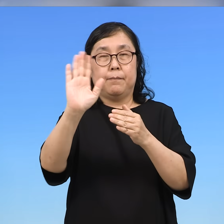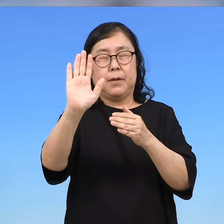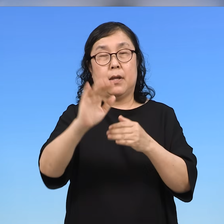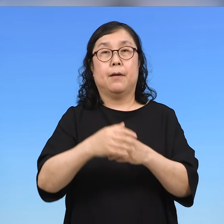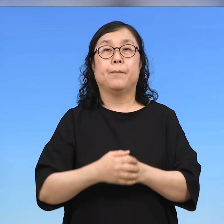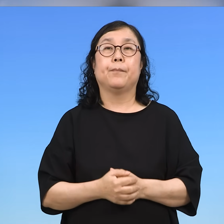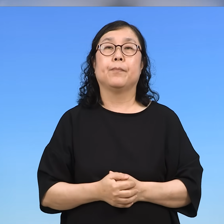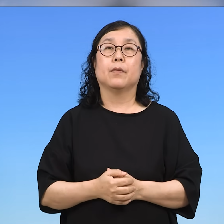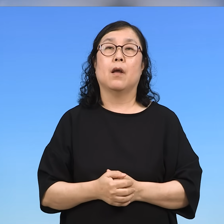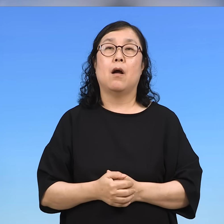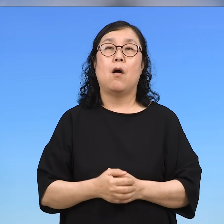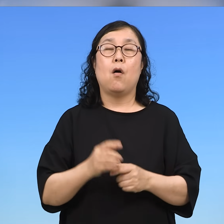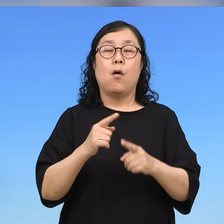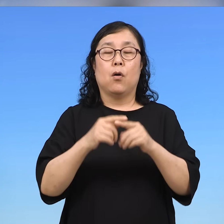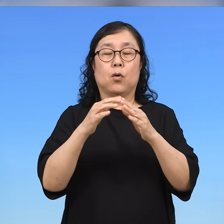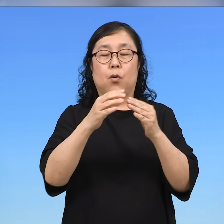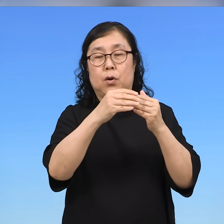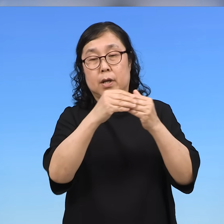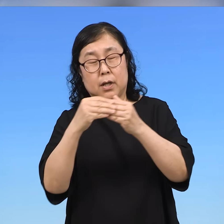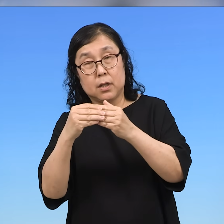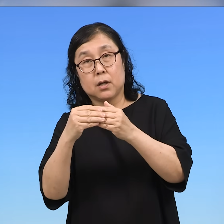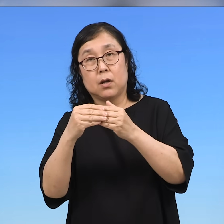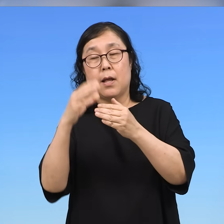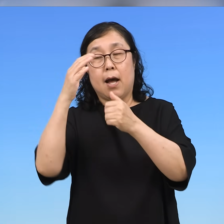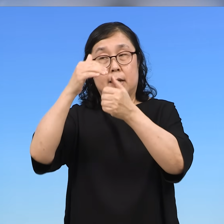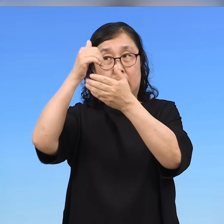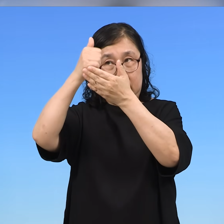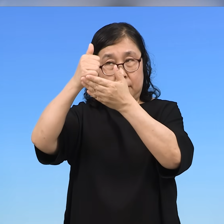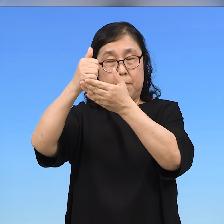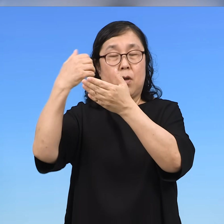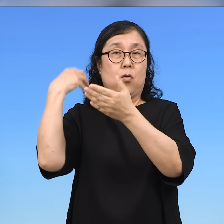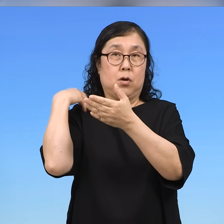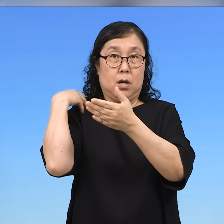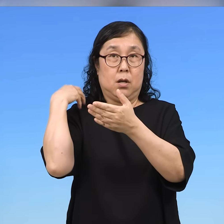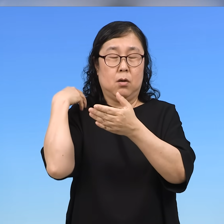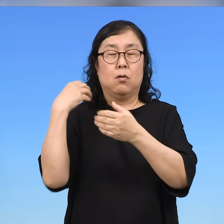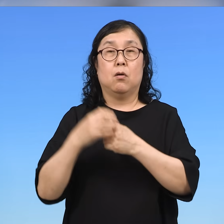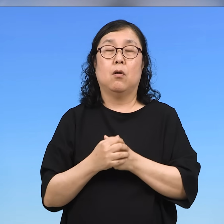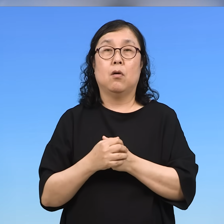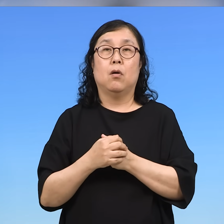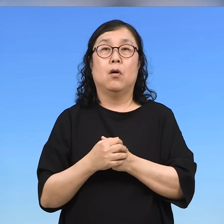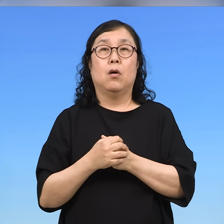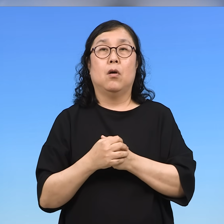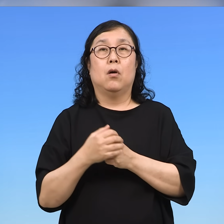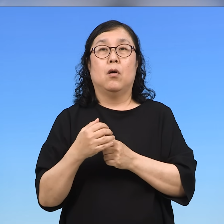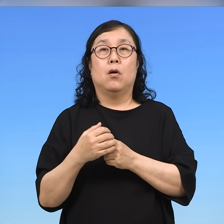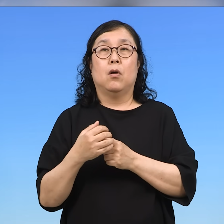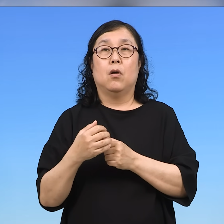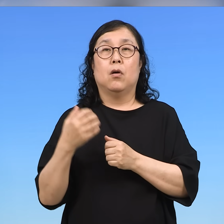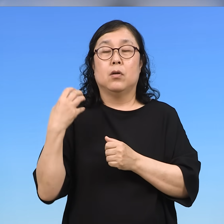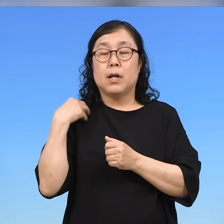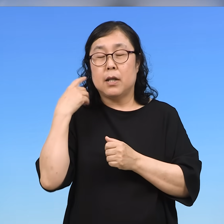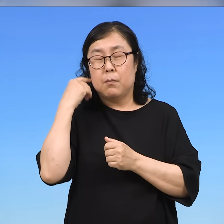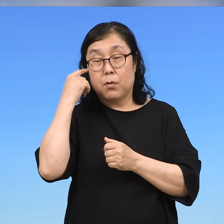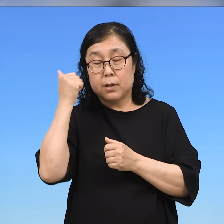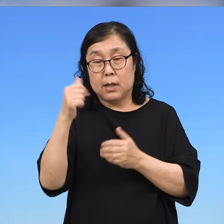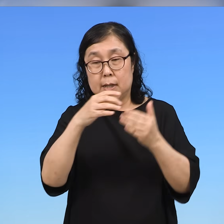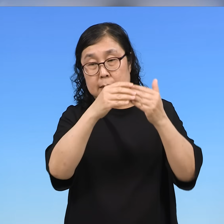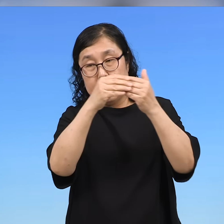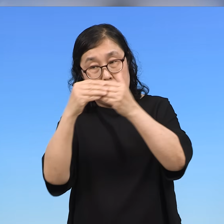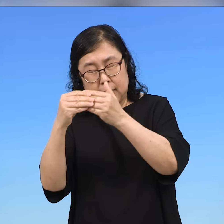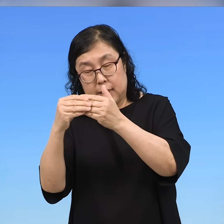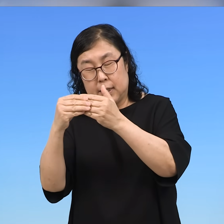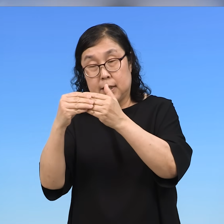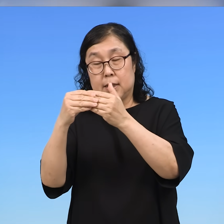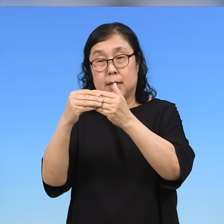큰일 날 말씀이에요. 교회를 이끄는 건 하나님이 하시는 거예요. 담임 목사는요,